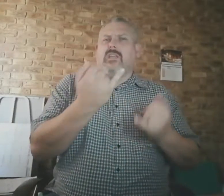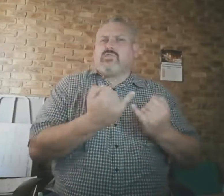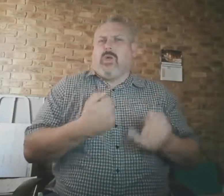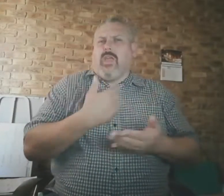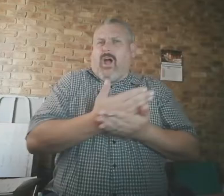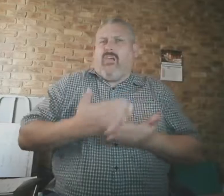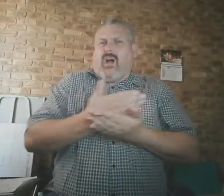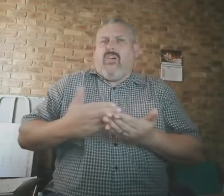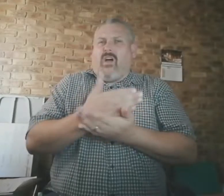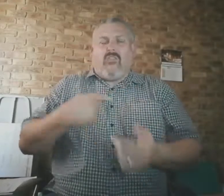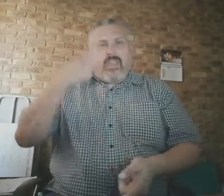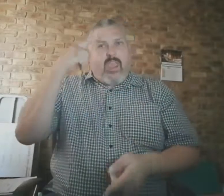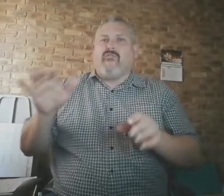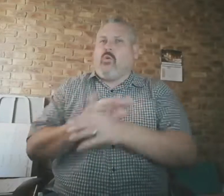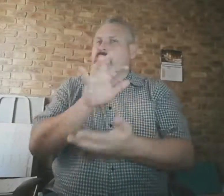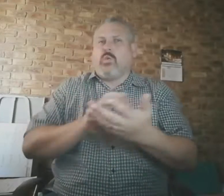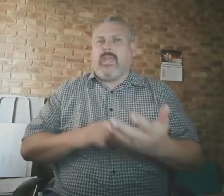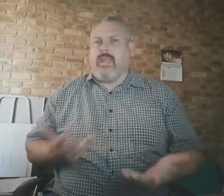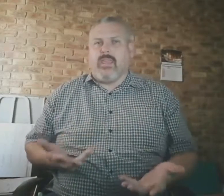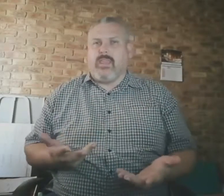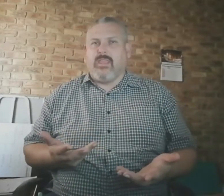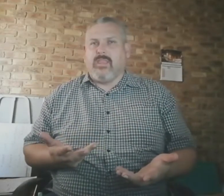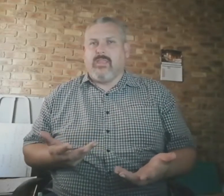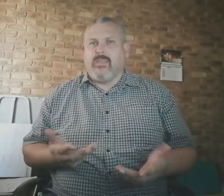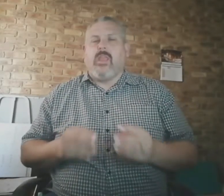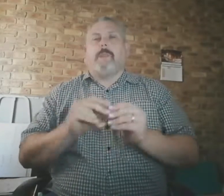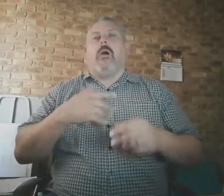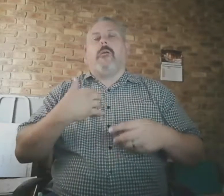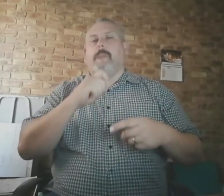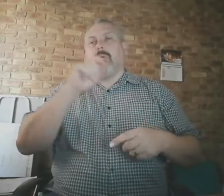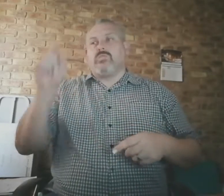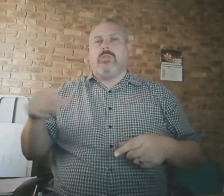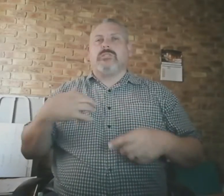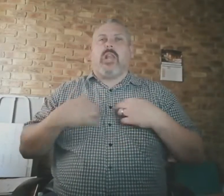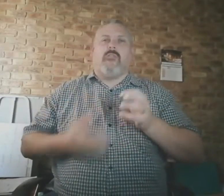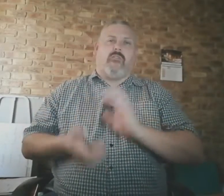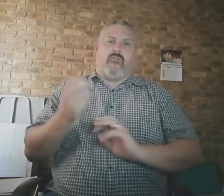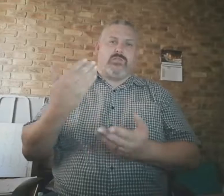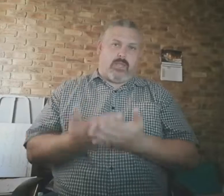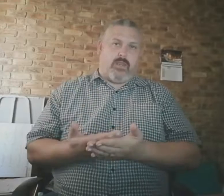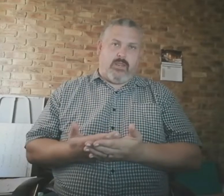anders doe jy, alf, alf, alf, kind, pols doe jy nie, maar persoons lewe, vir ons kan.